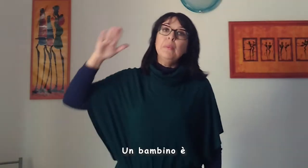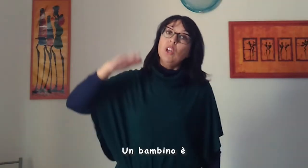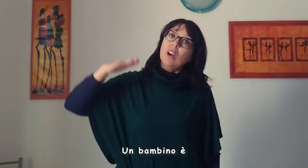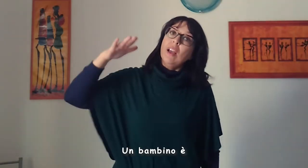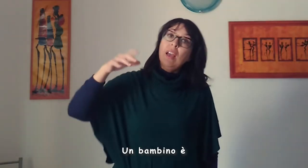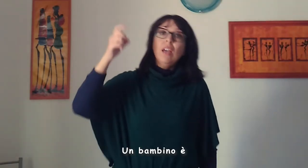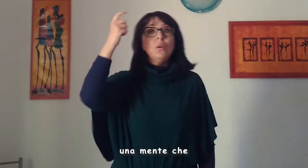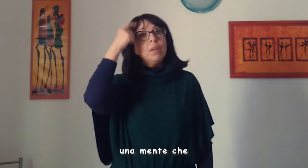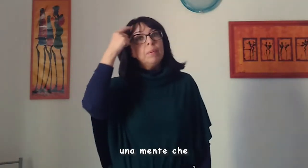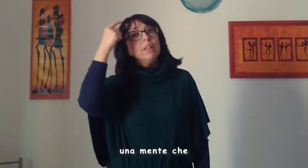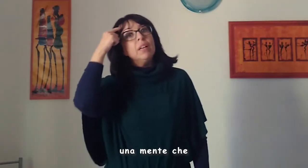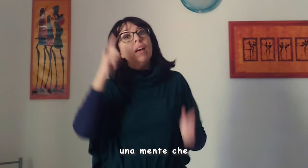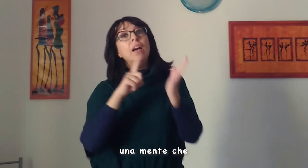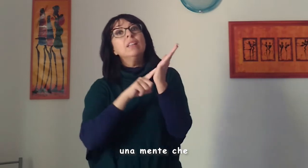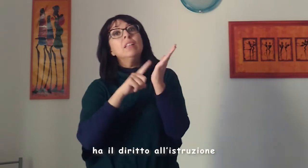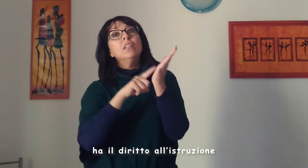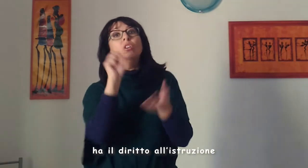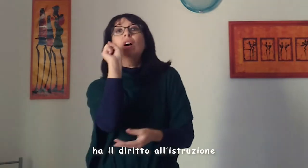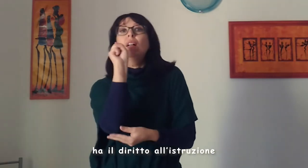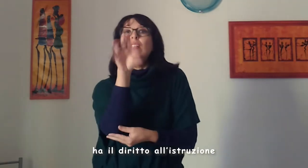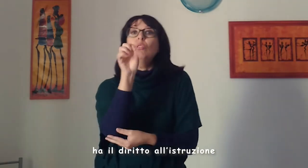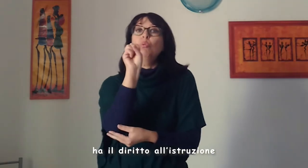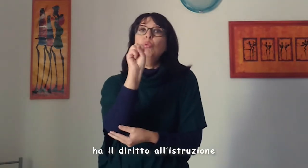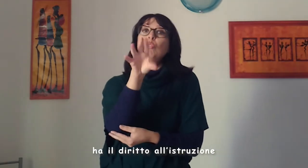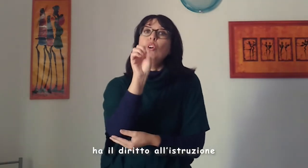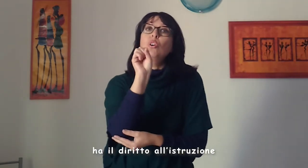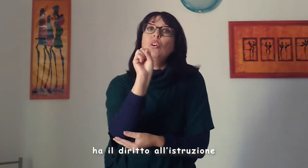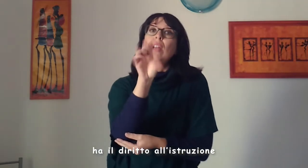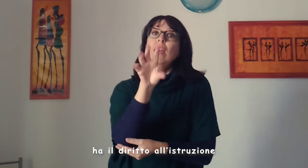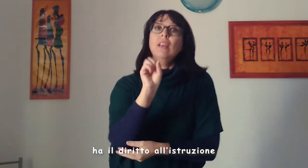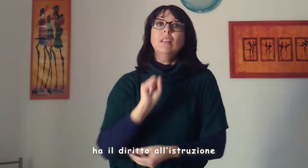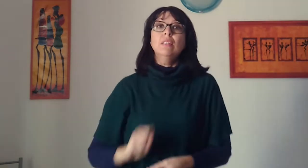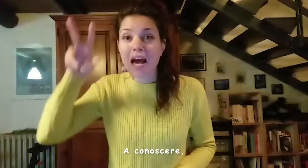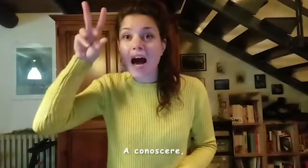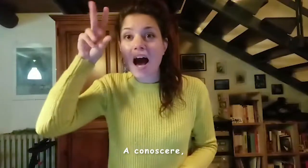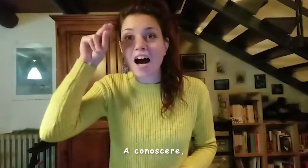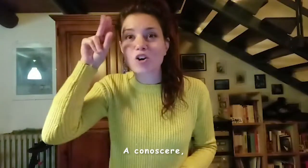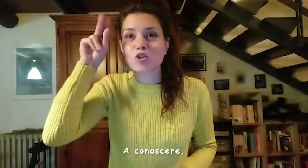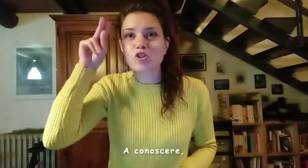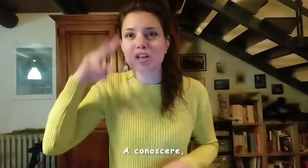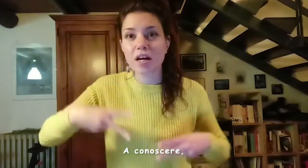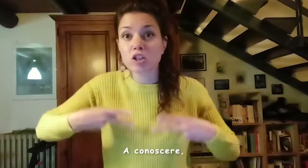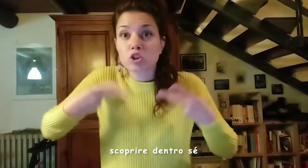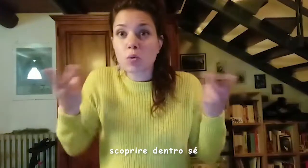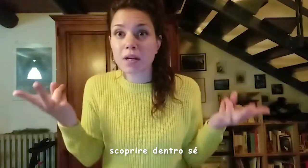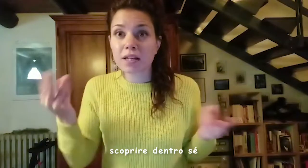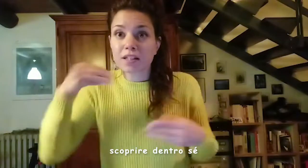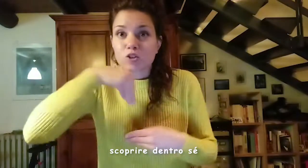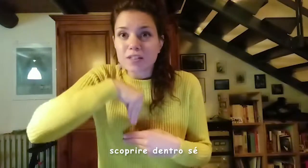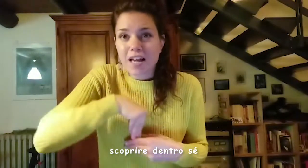Un bambino è una mente che ha il diritto all'istruzione, a conoscere, scoprire dentro sé